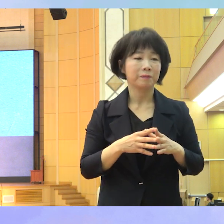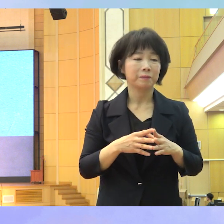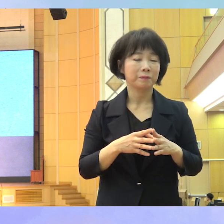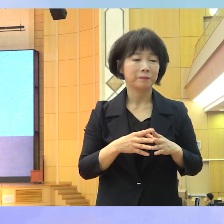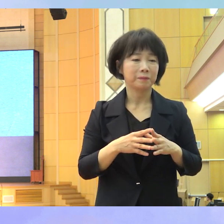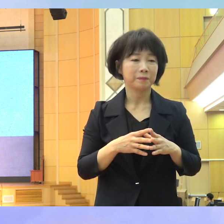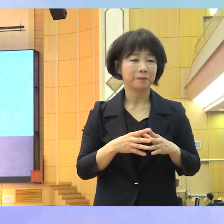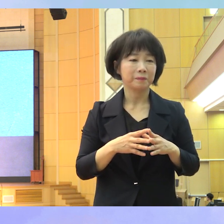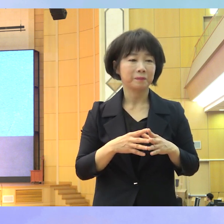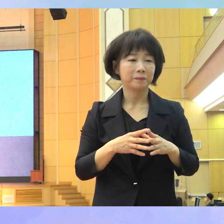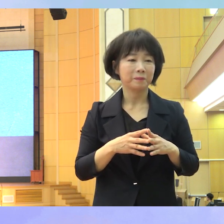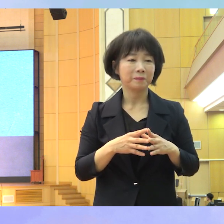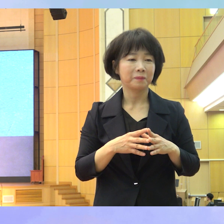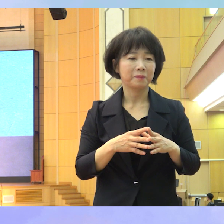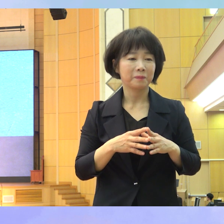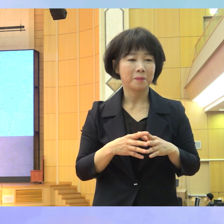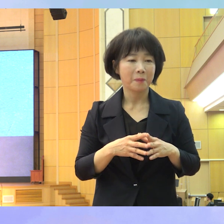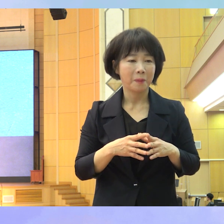있잖아요.